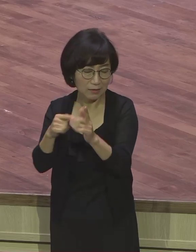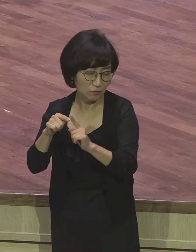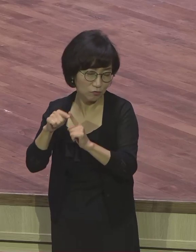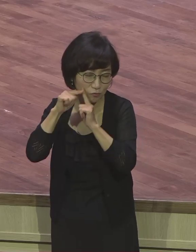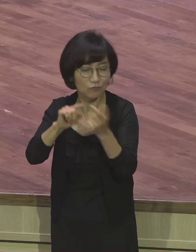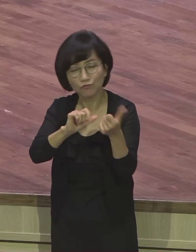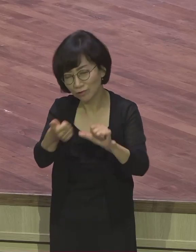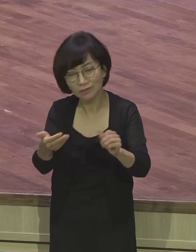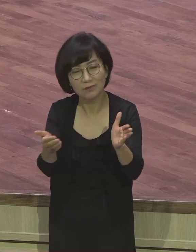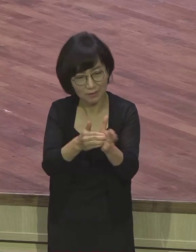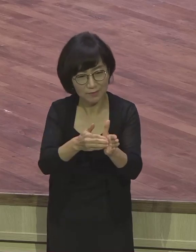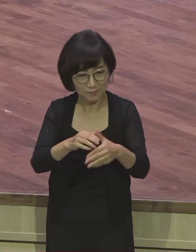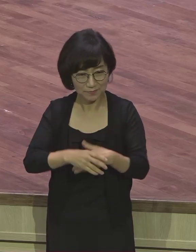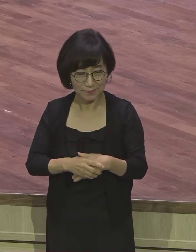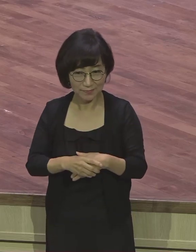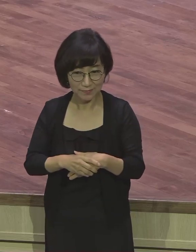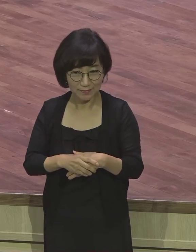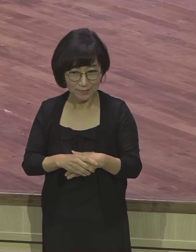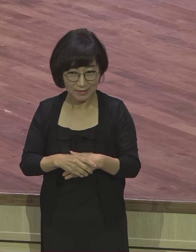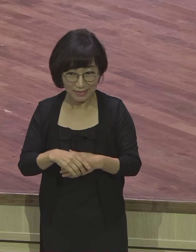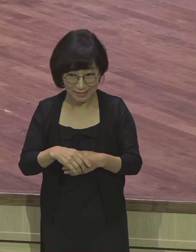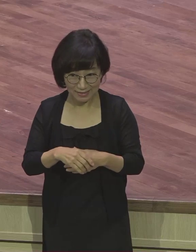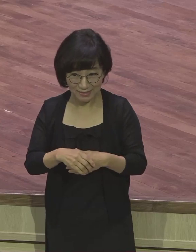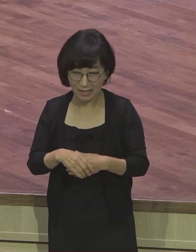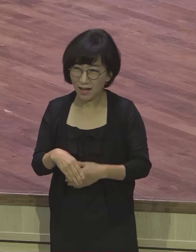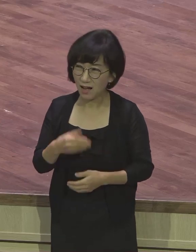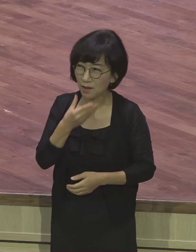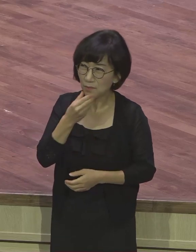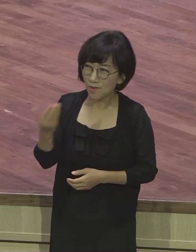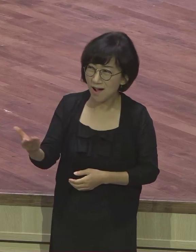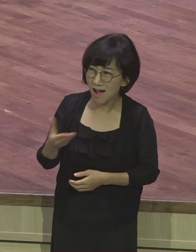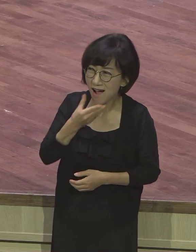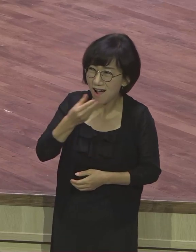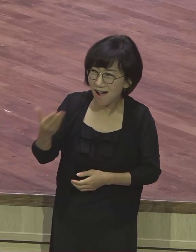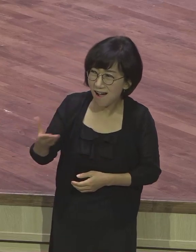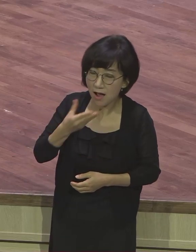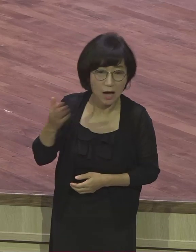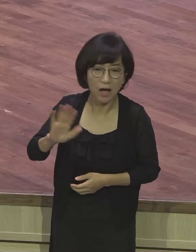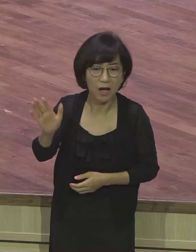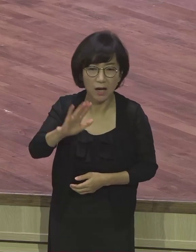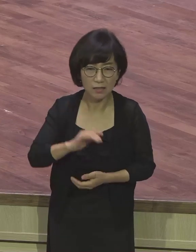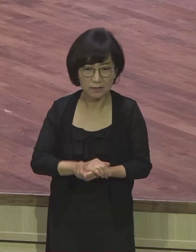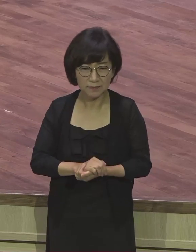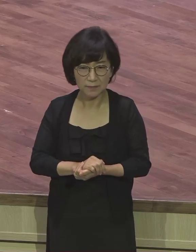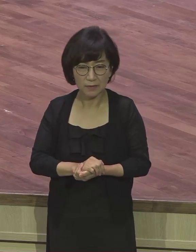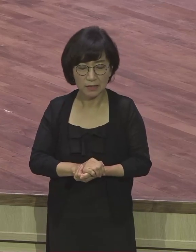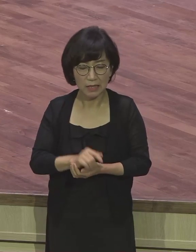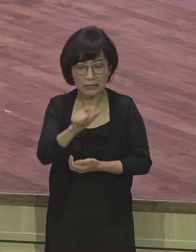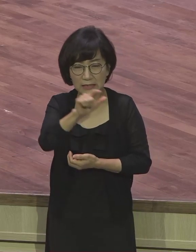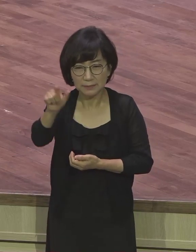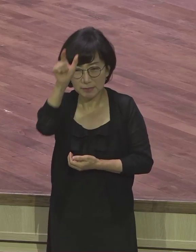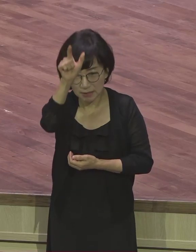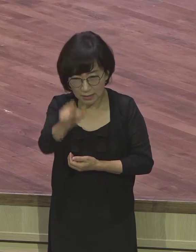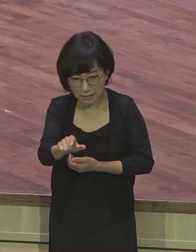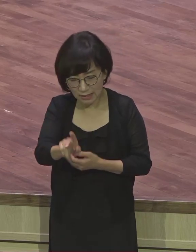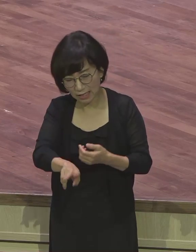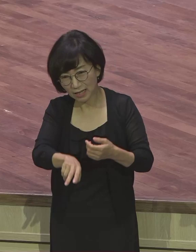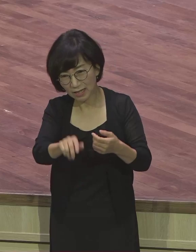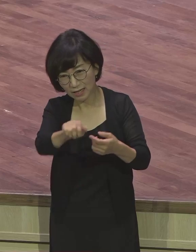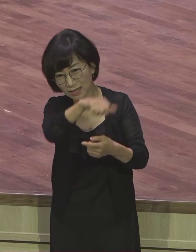여러분처럼 잘 먹고 잘 살기 위해서 예수 믿는 게 아니고 순교했다니까요. 다 순교돼. 목 잘려 죽고 십자가에 처형당해 죽고